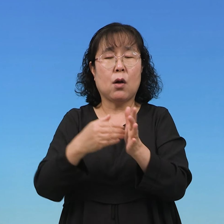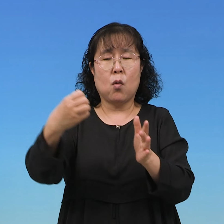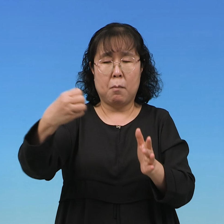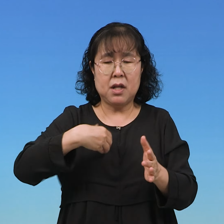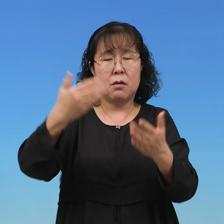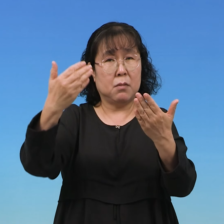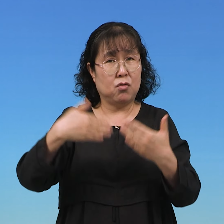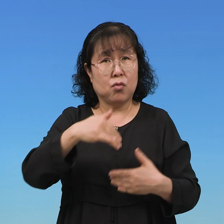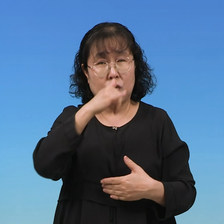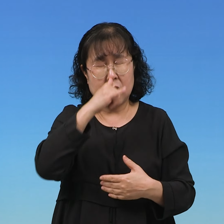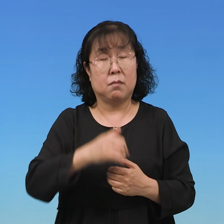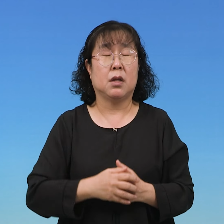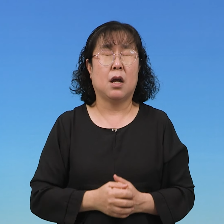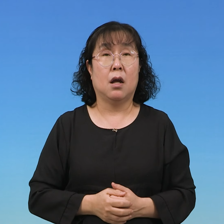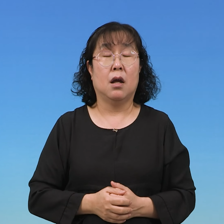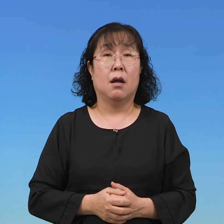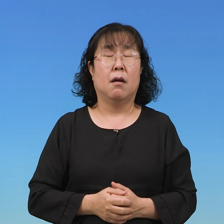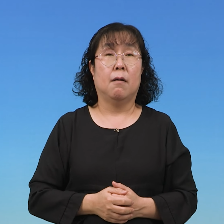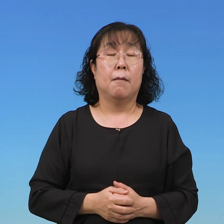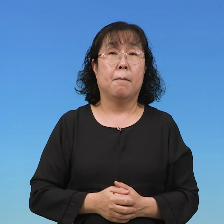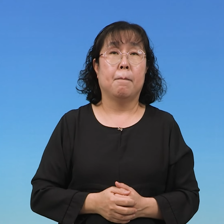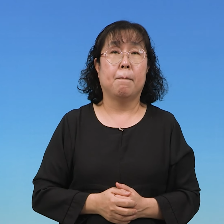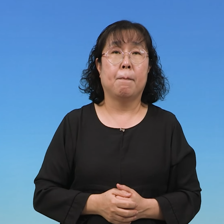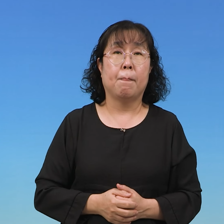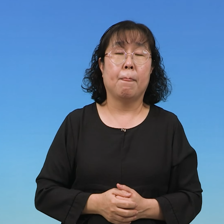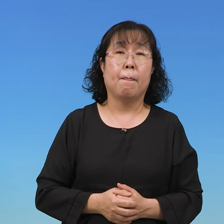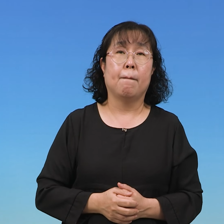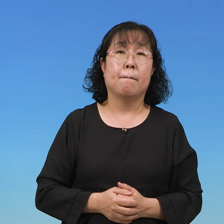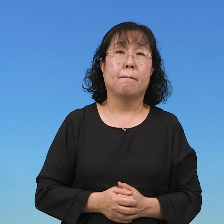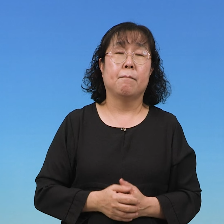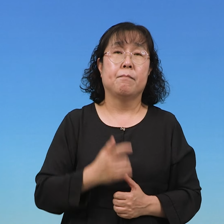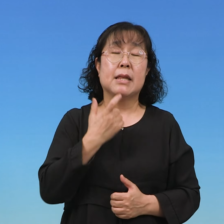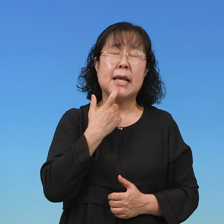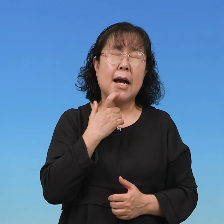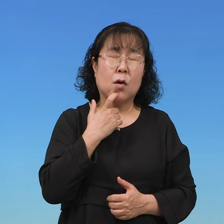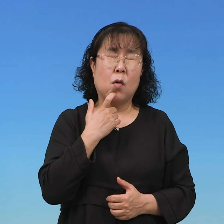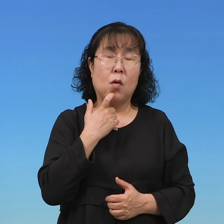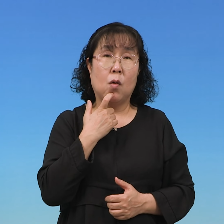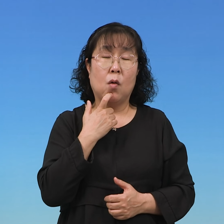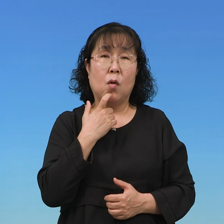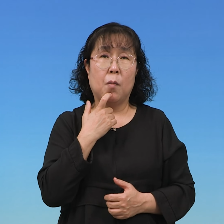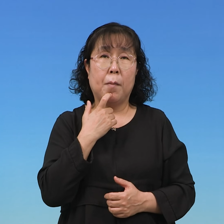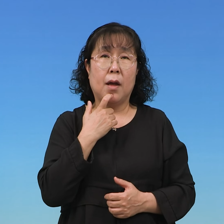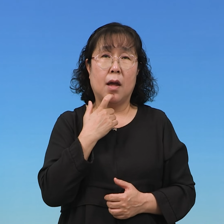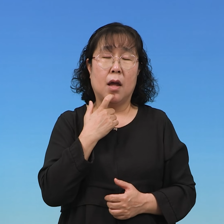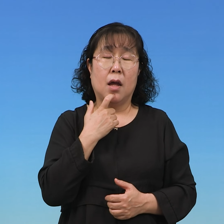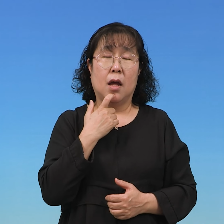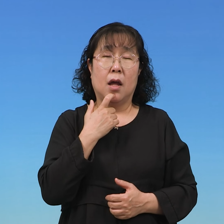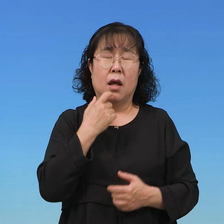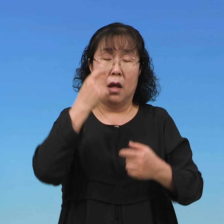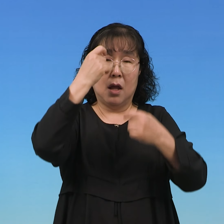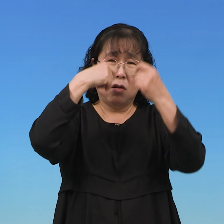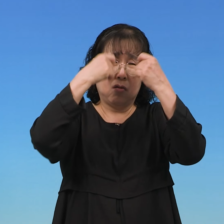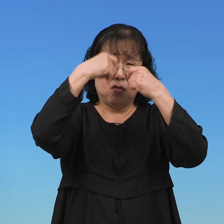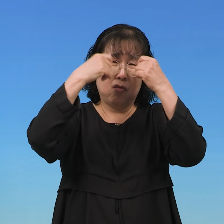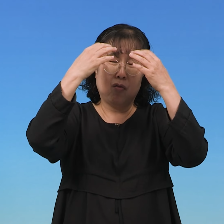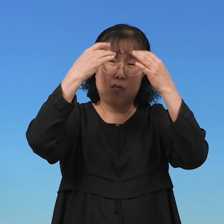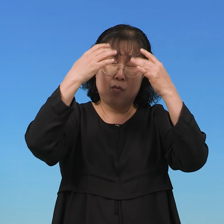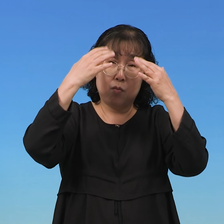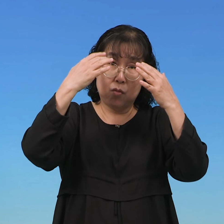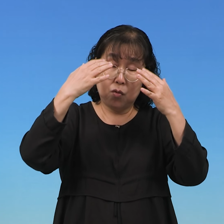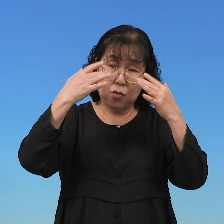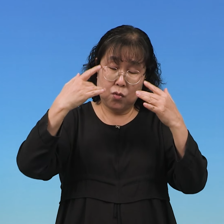내가 죽었노라. 아버지 야곱의 그 눈이 짓무르도록 흘리는 그 아픔의 눈물 위로하지 마라.